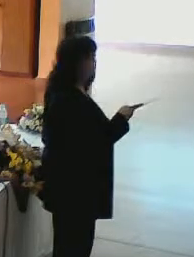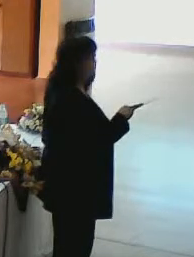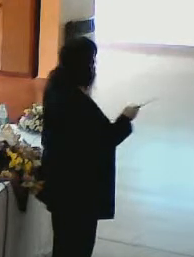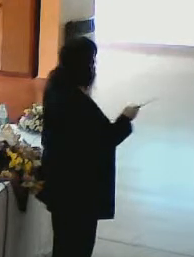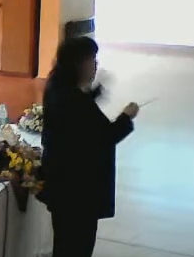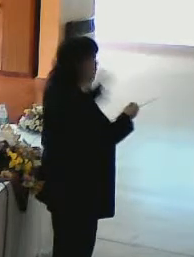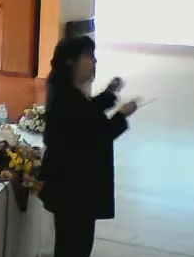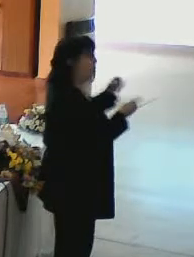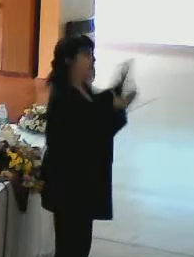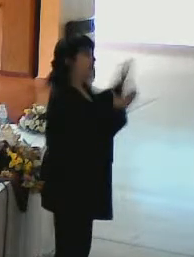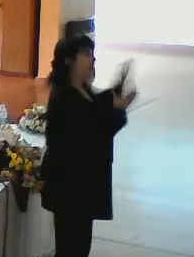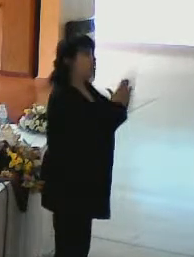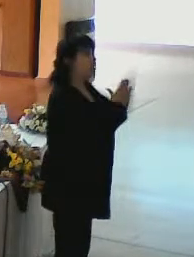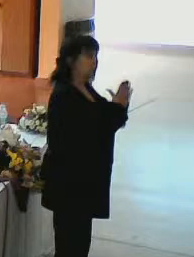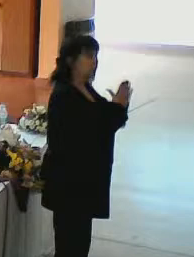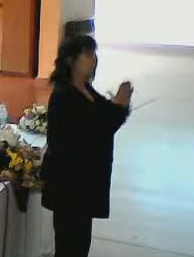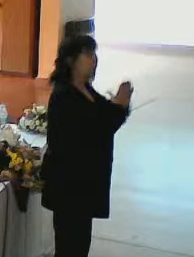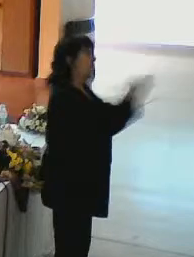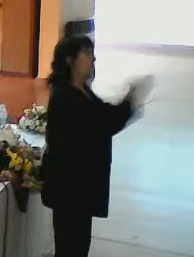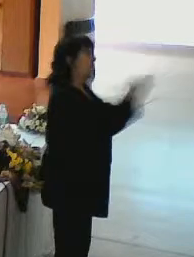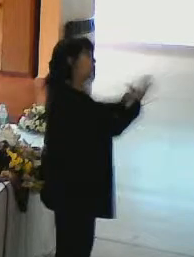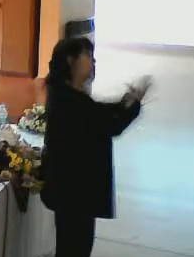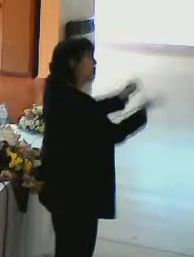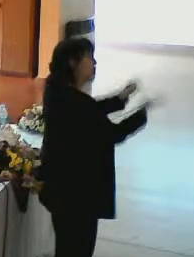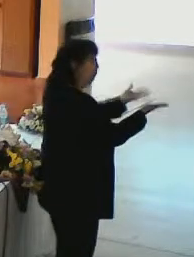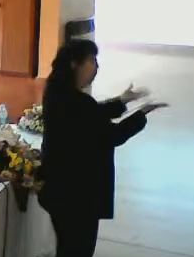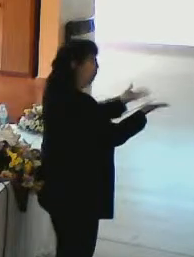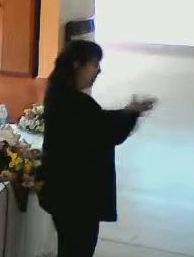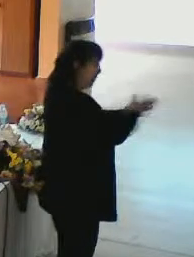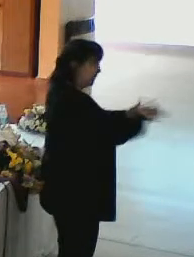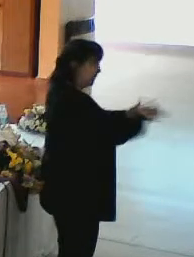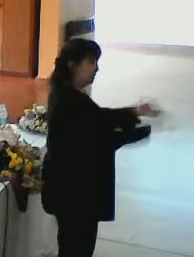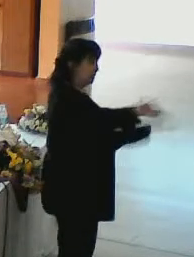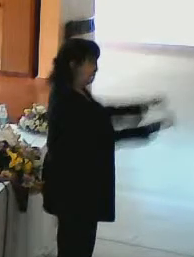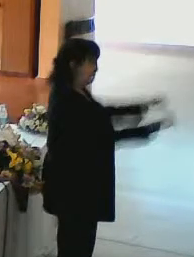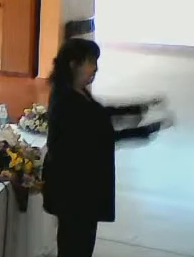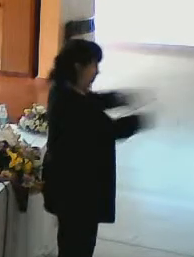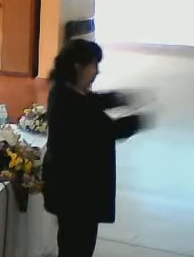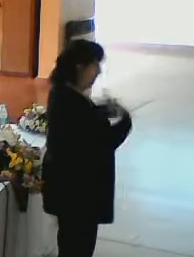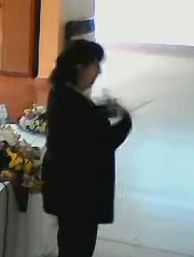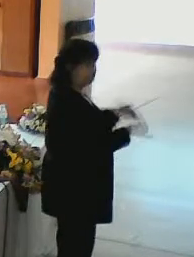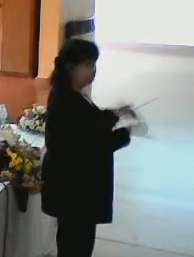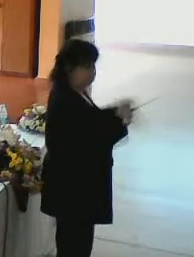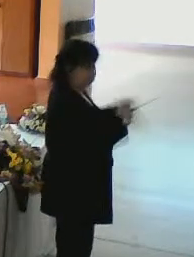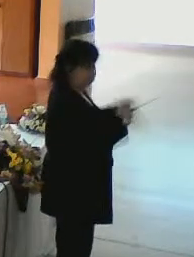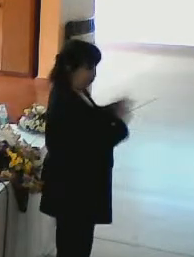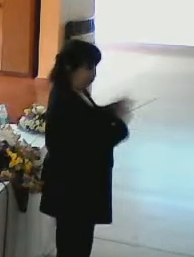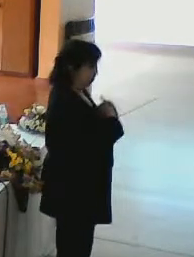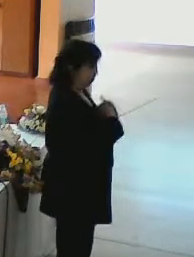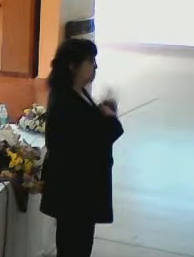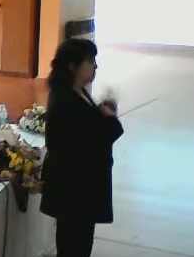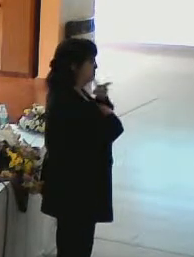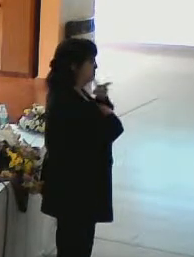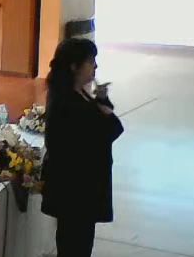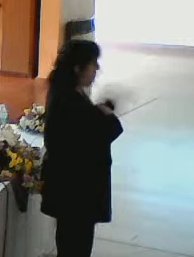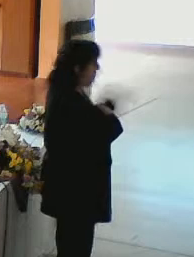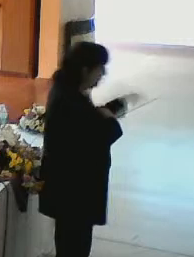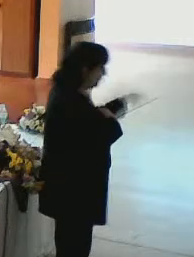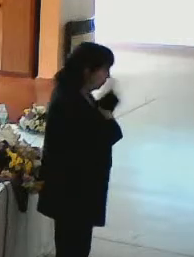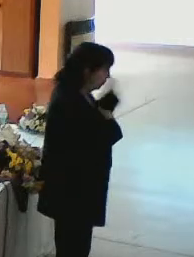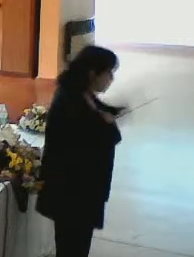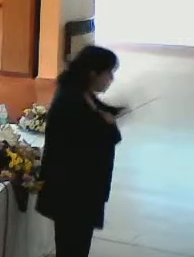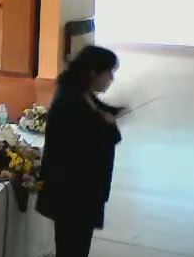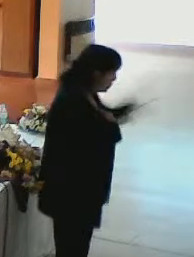diagnóstico. ¿Cómo se realiza el diagnóstico en este paciente que nos derivaron, que hay una sospecha de que se mueve un poco más que